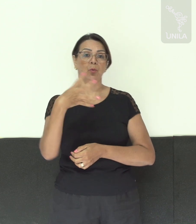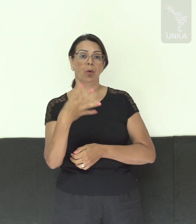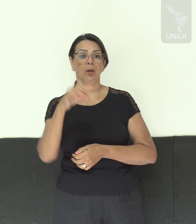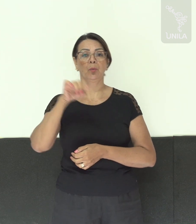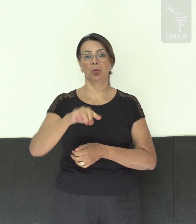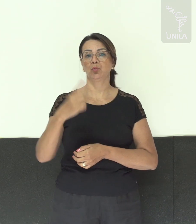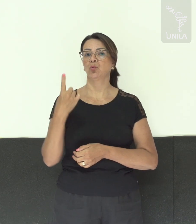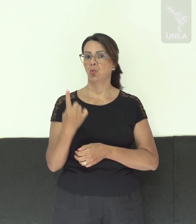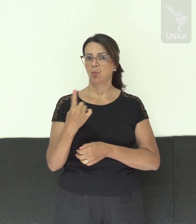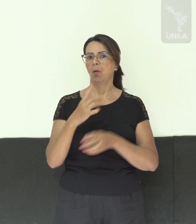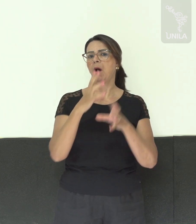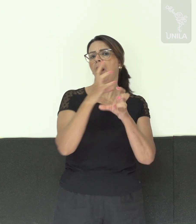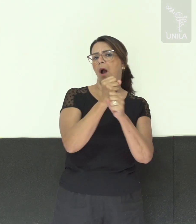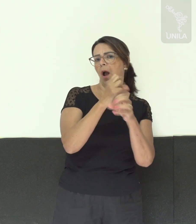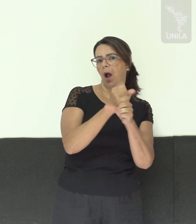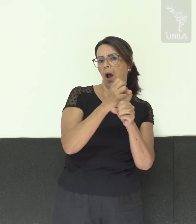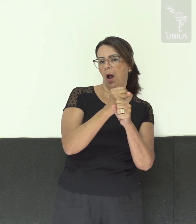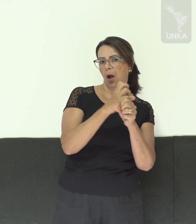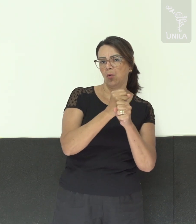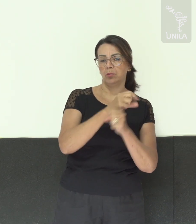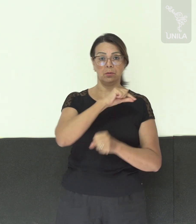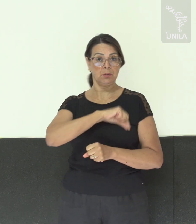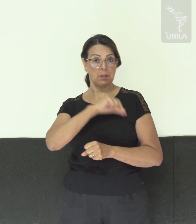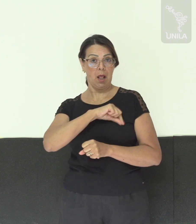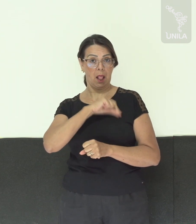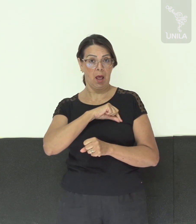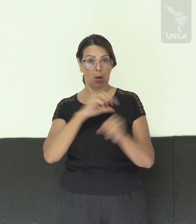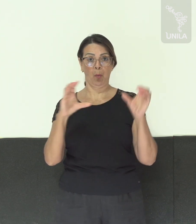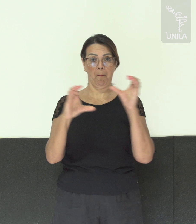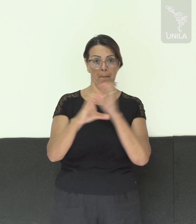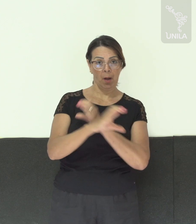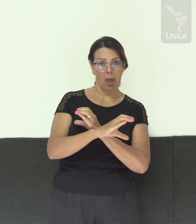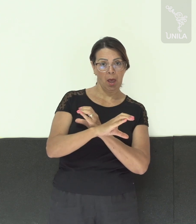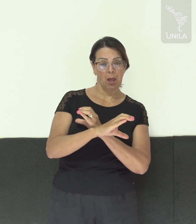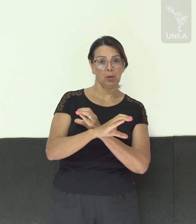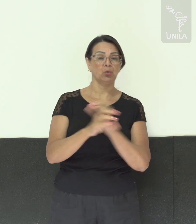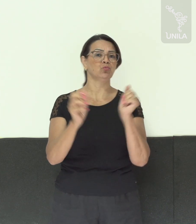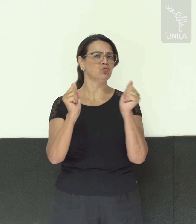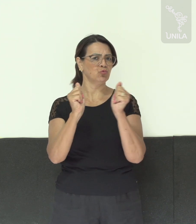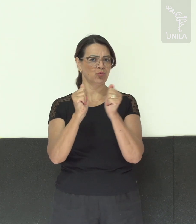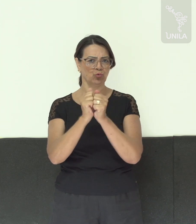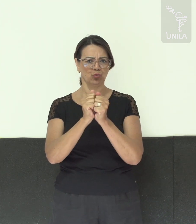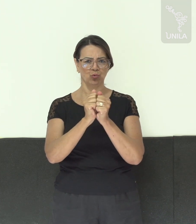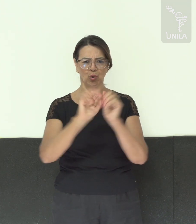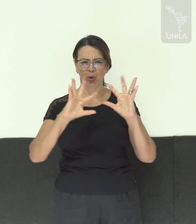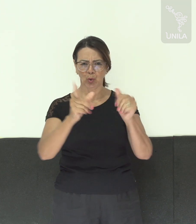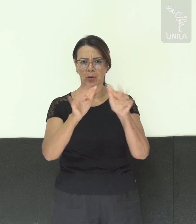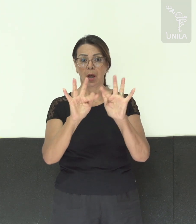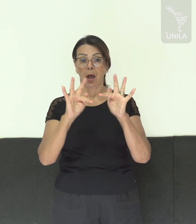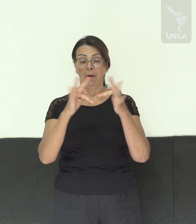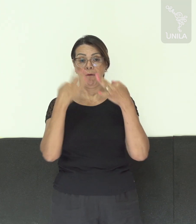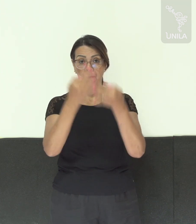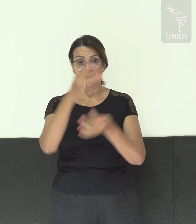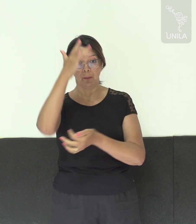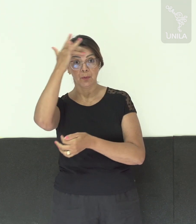6.4.1. Calcula-se a soma dos rendimentos brutos auferidos por todas as pessoas da família a